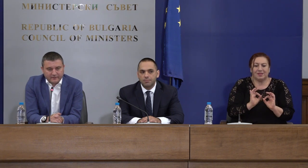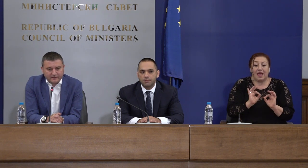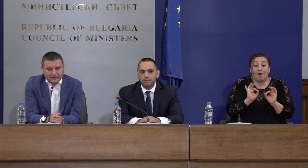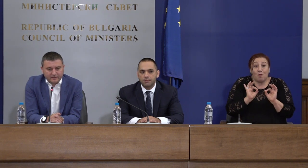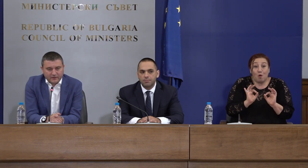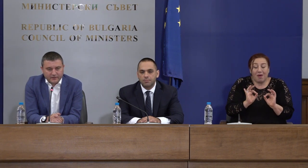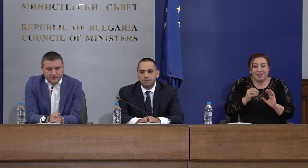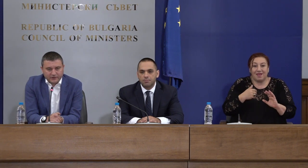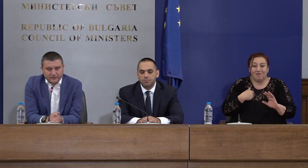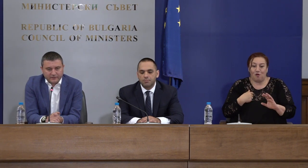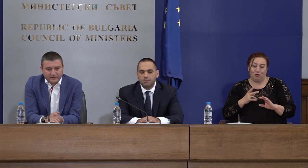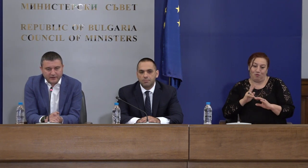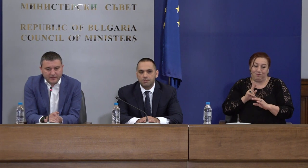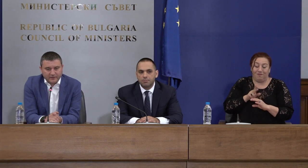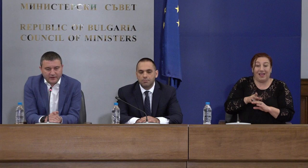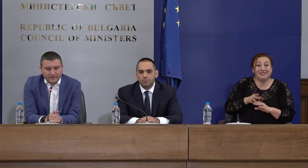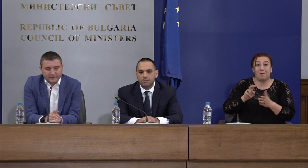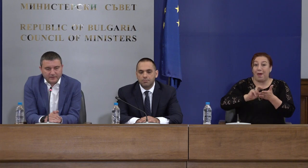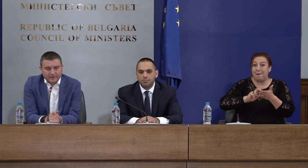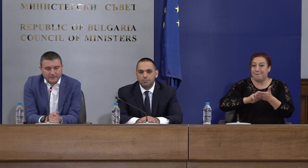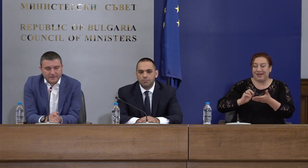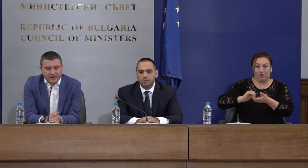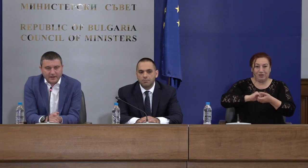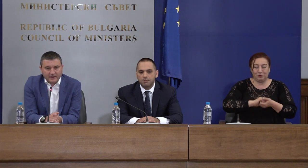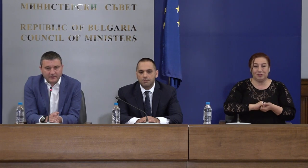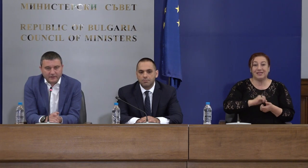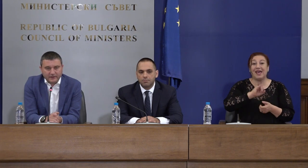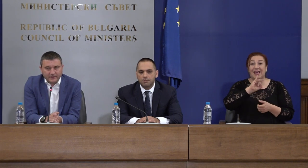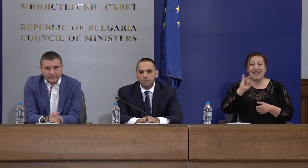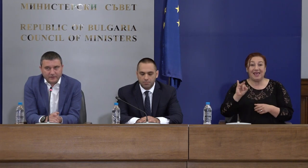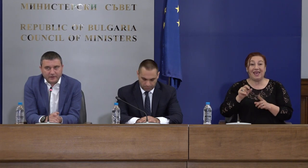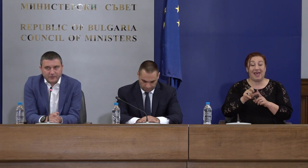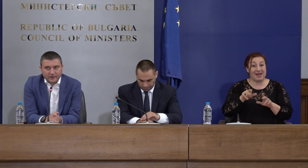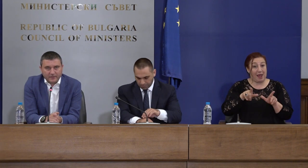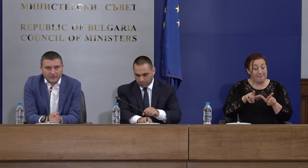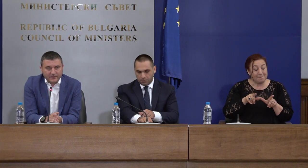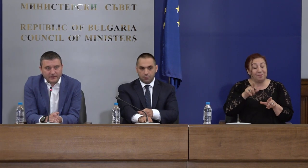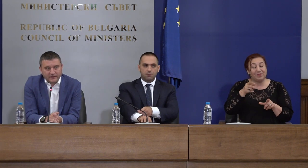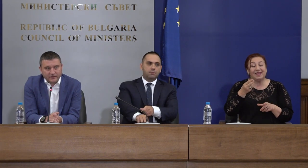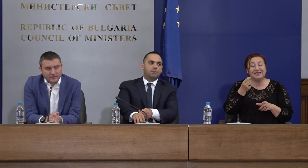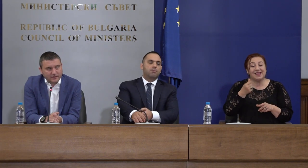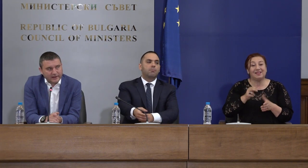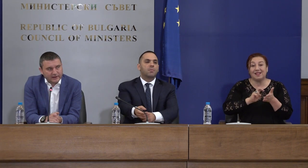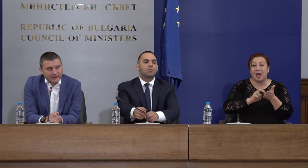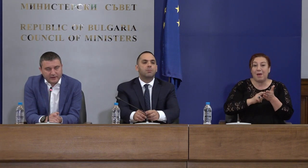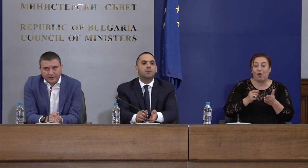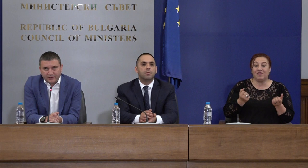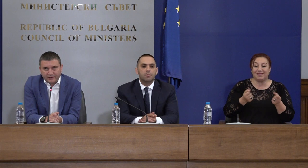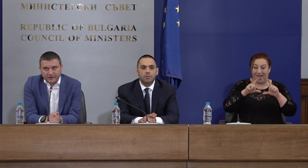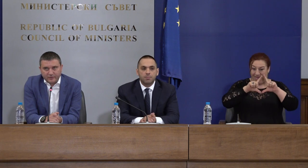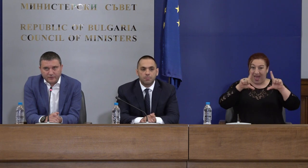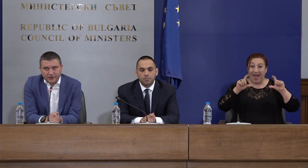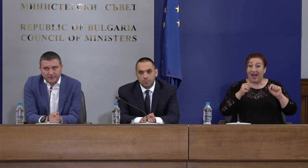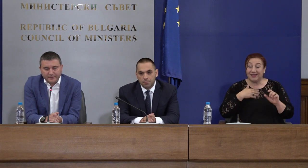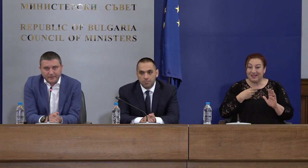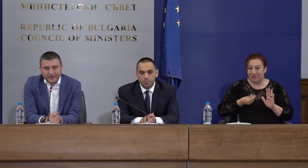влезем в банковия съюз и в ERM2, цената на активите, в това число и на банковите активи в България, ще